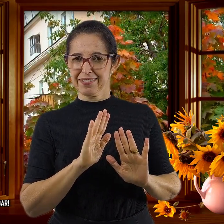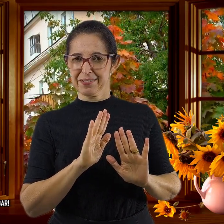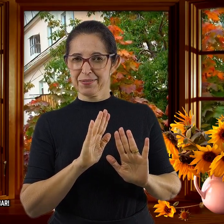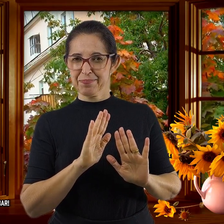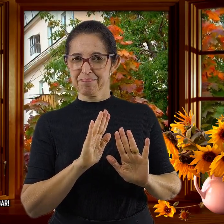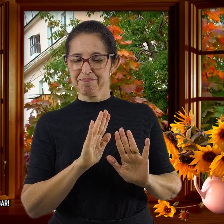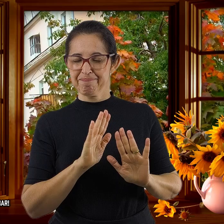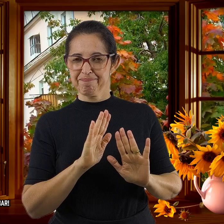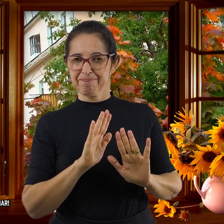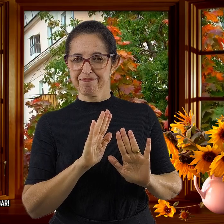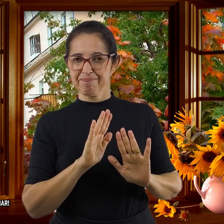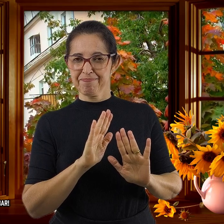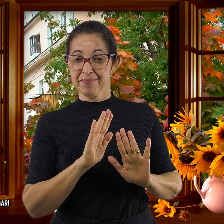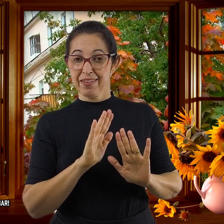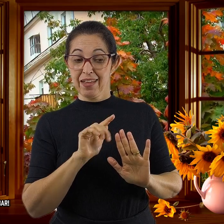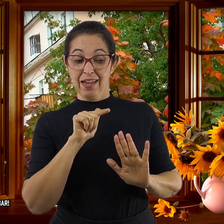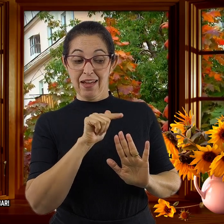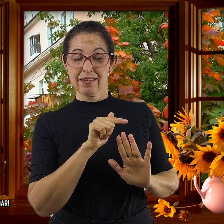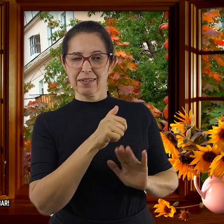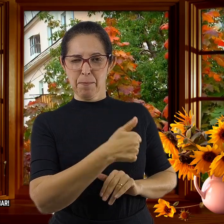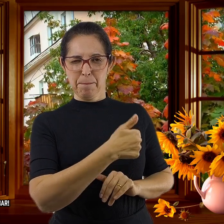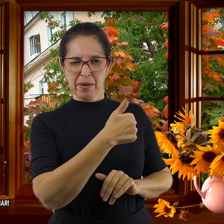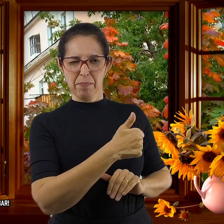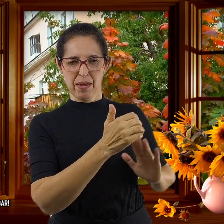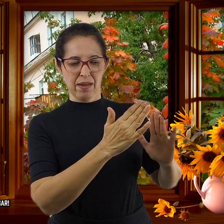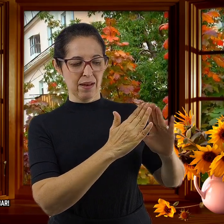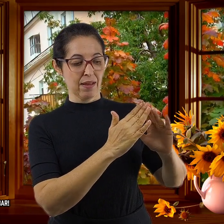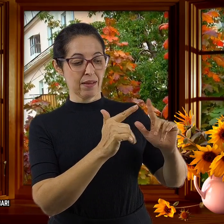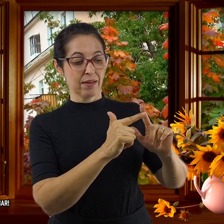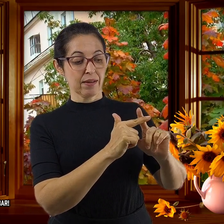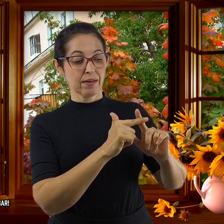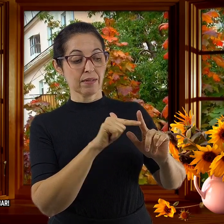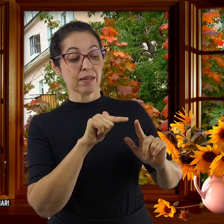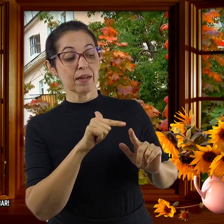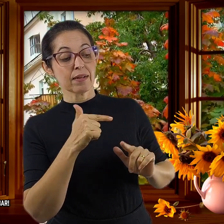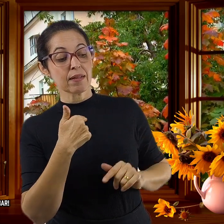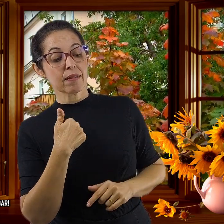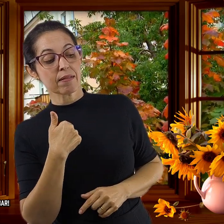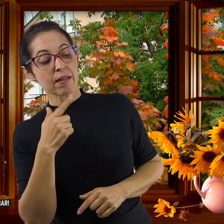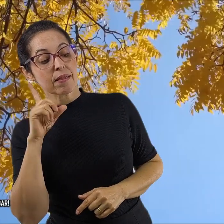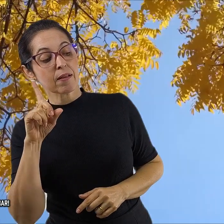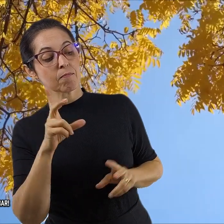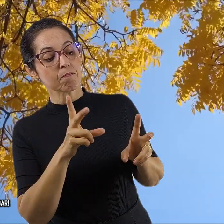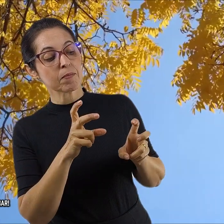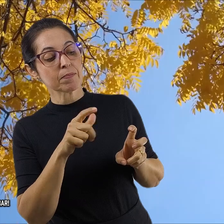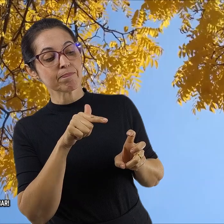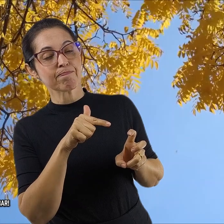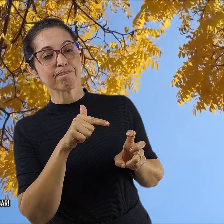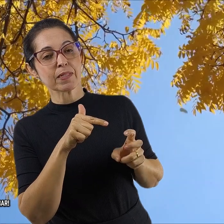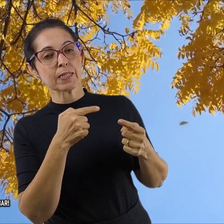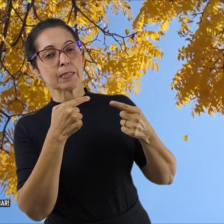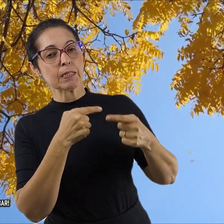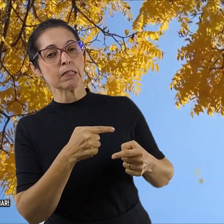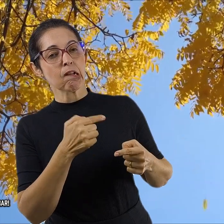logo naquele início, naquela primeira igreja, o Senhor tinha algo contra ela.